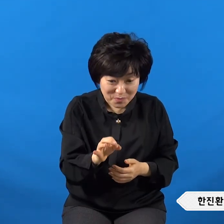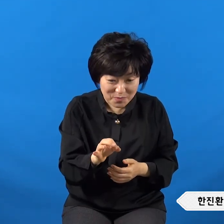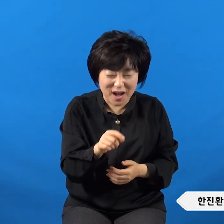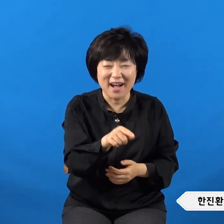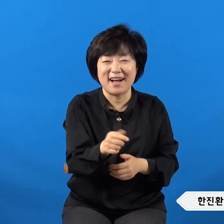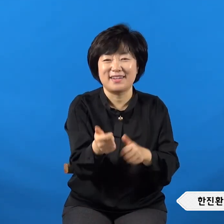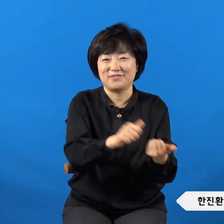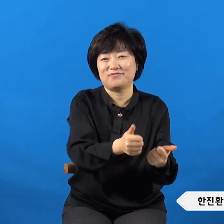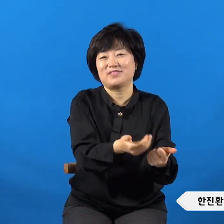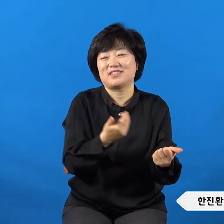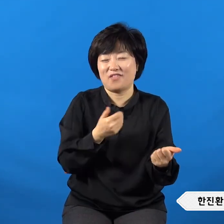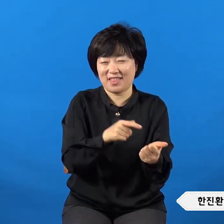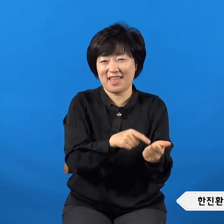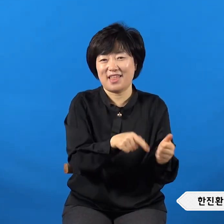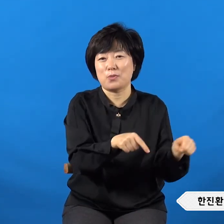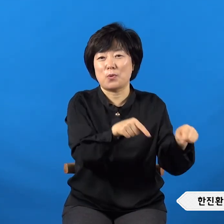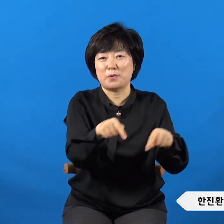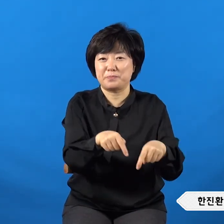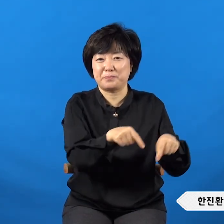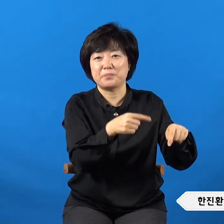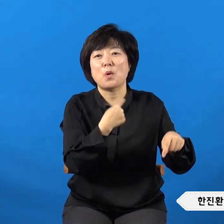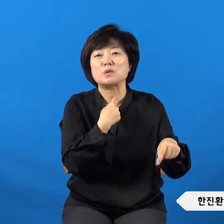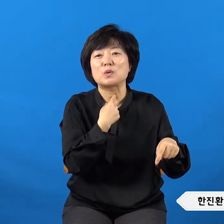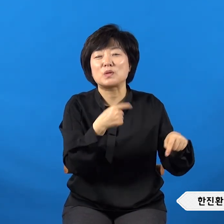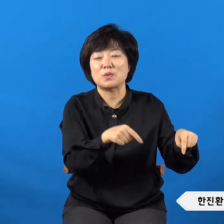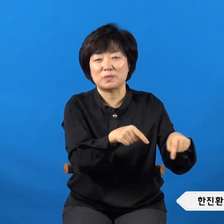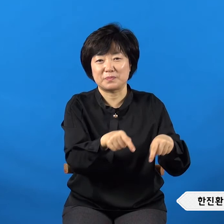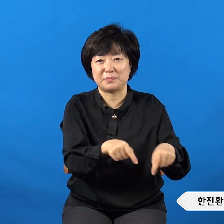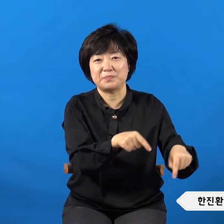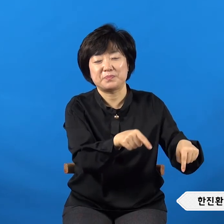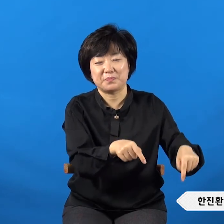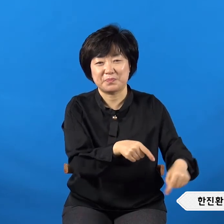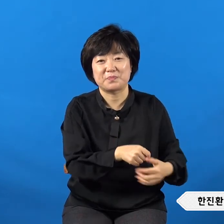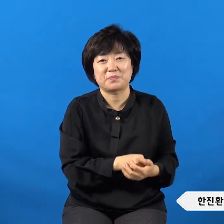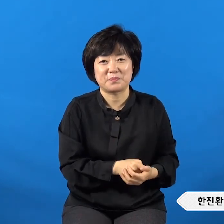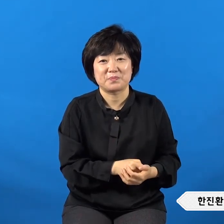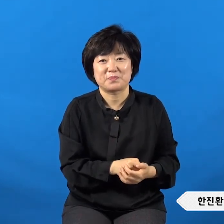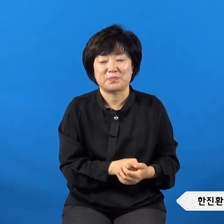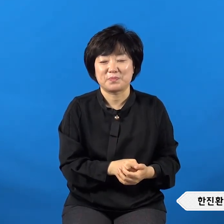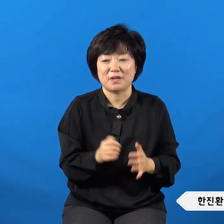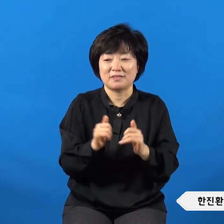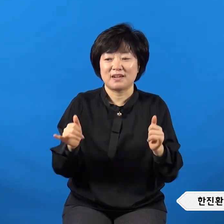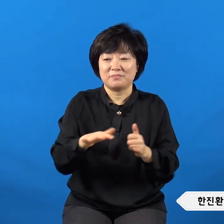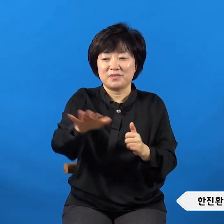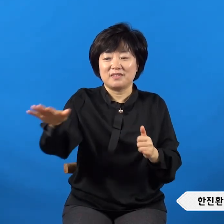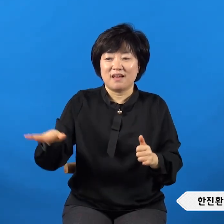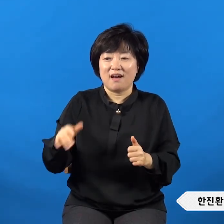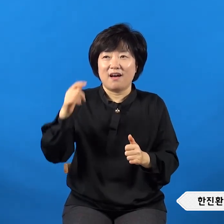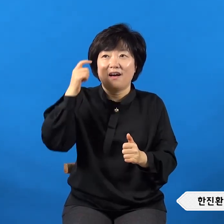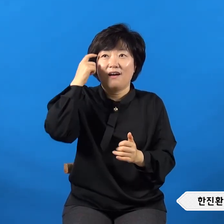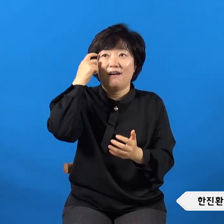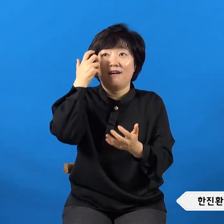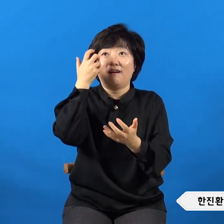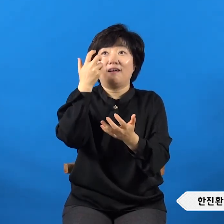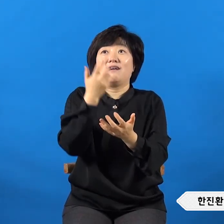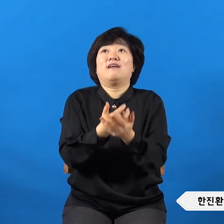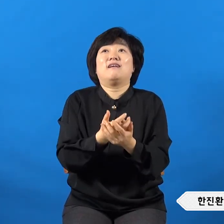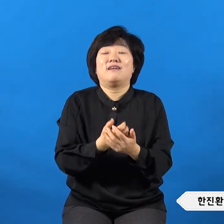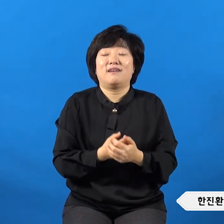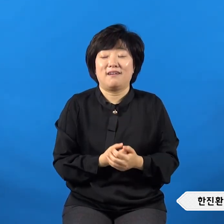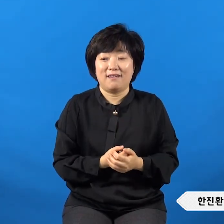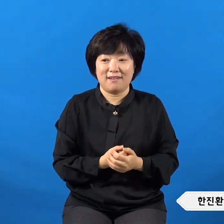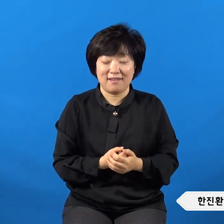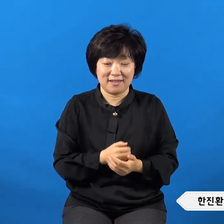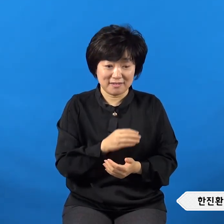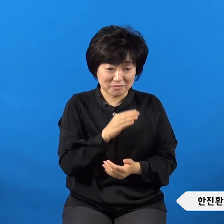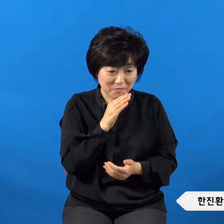알고 보니까 이제 고인이 돌아가시기 전에 그렇게 녹음을 해놓은 거지요. 사람들이 충격을 받았습니다.